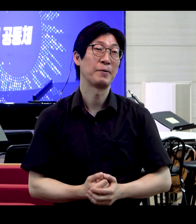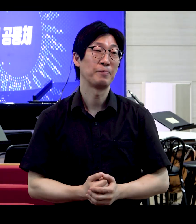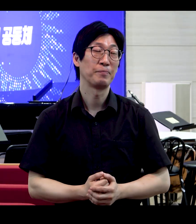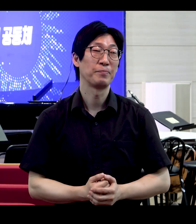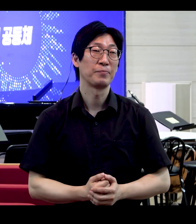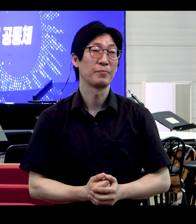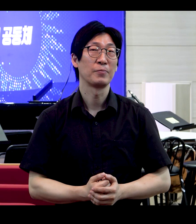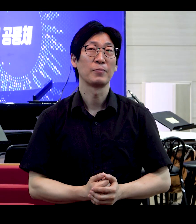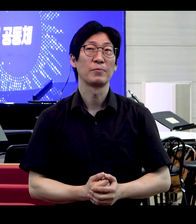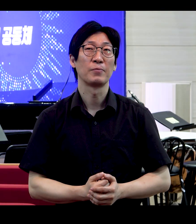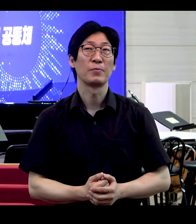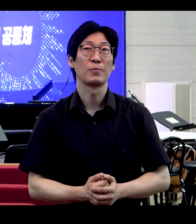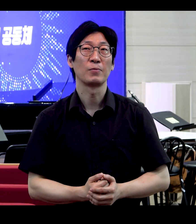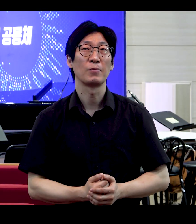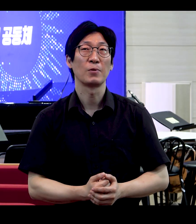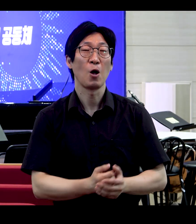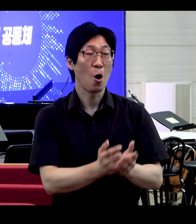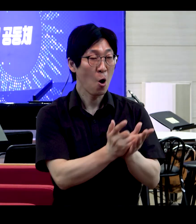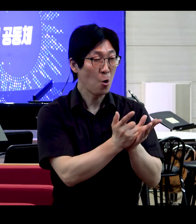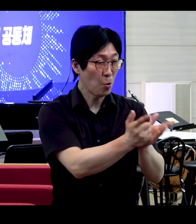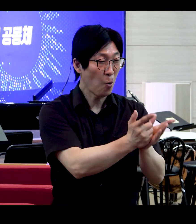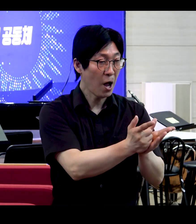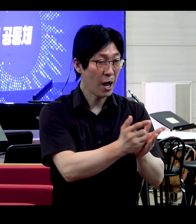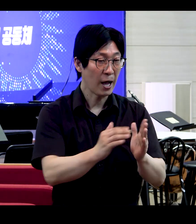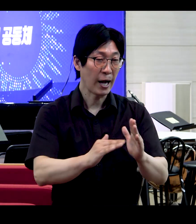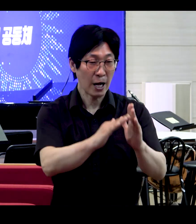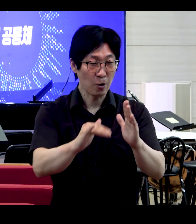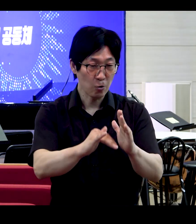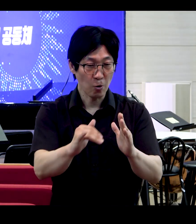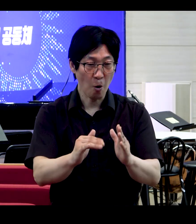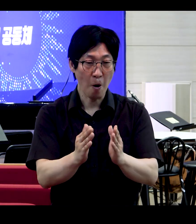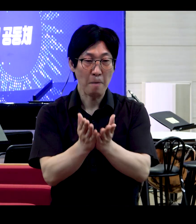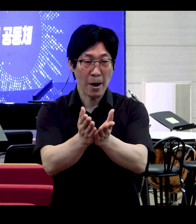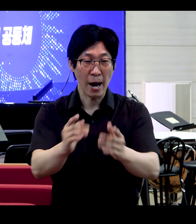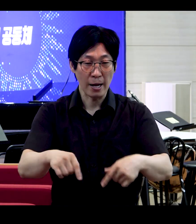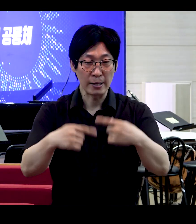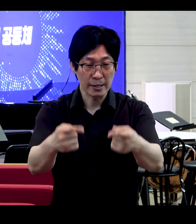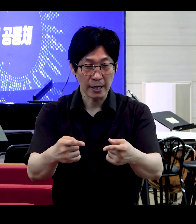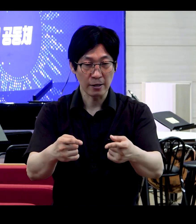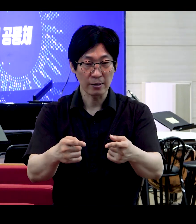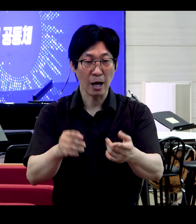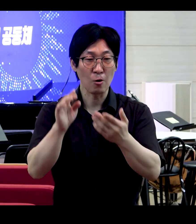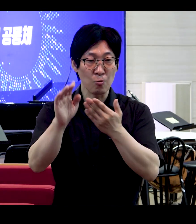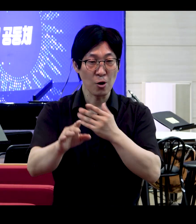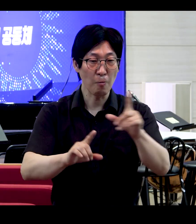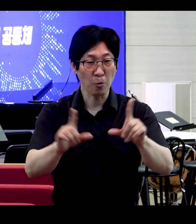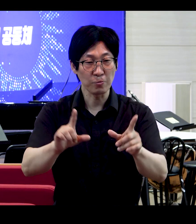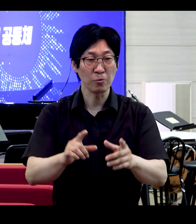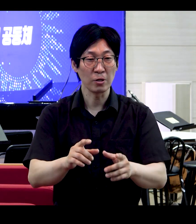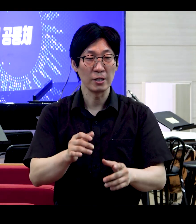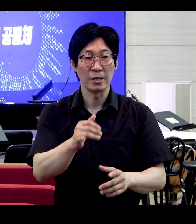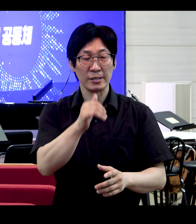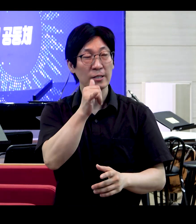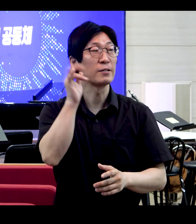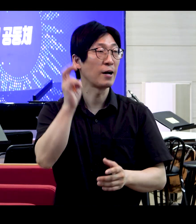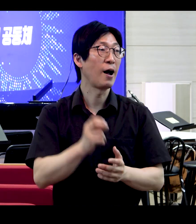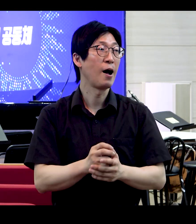노아의 가족들은 안 그랬겠어요? 방주 안에 들어가서 얼마나 갈등들이 많았겠습니까? 계속 여기 있어야 되느냐? 언제까지 있어야